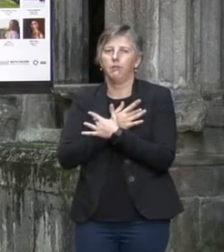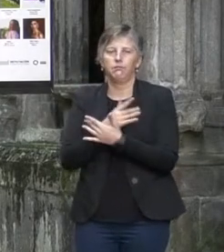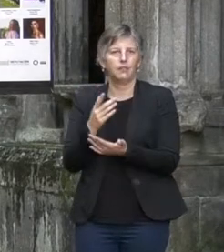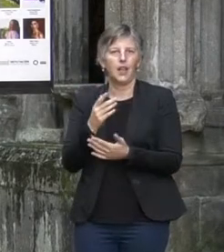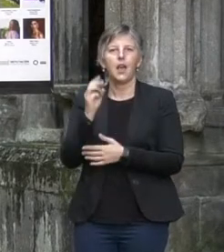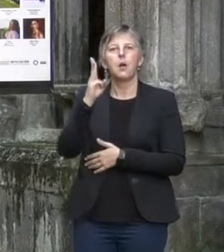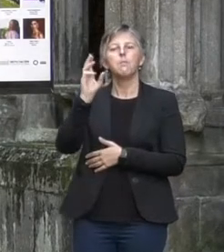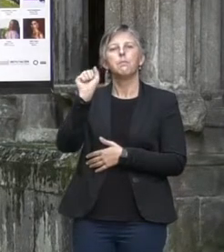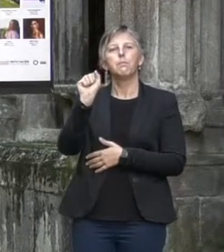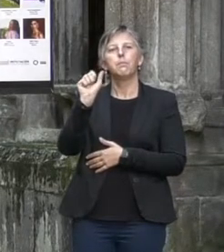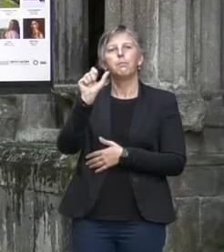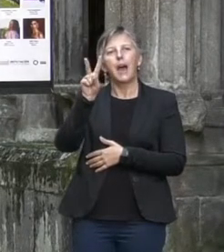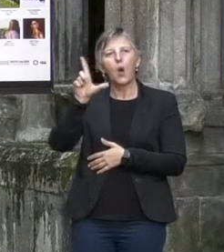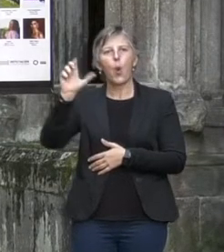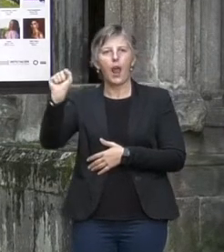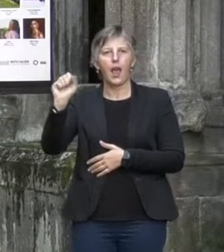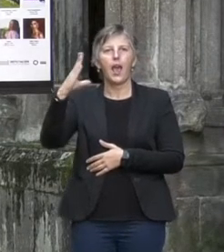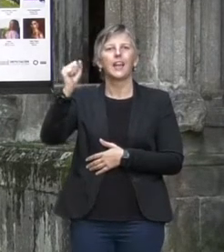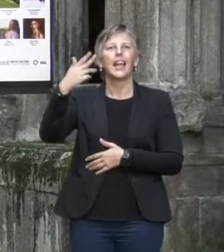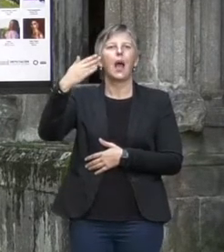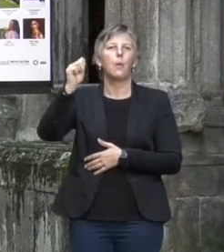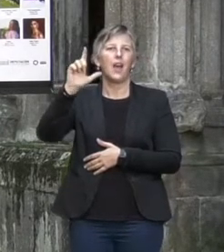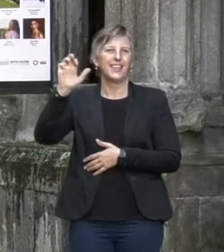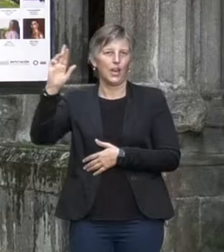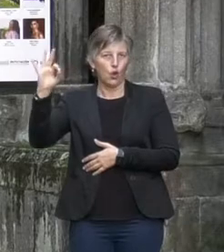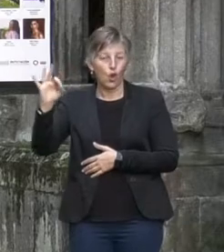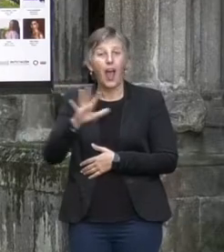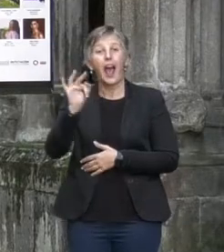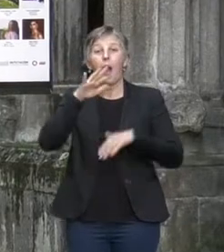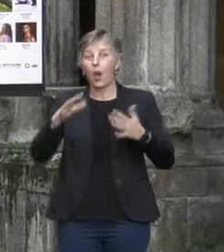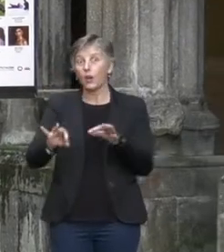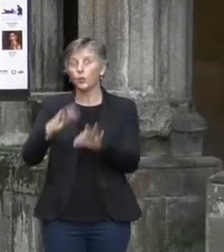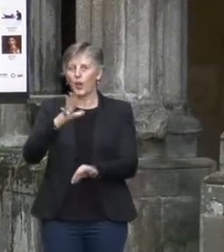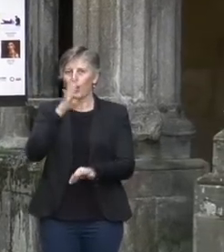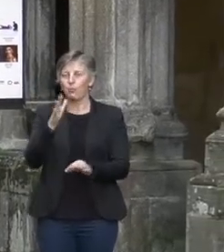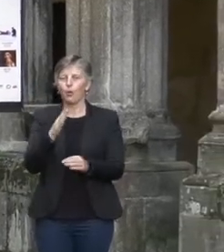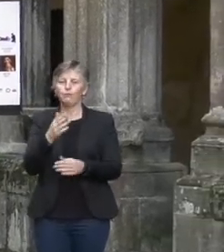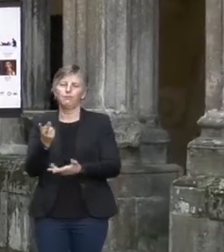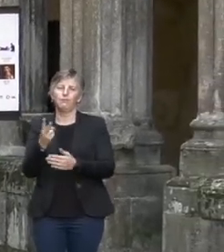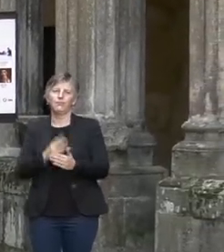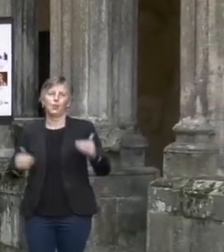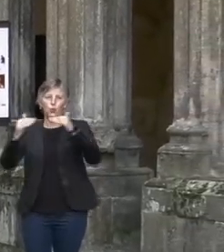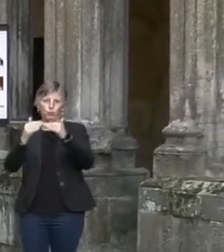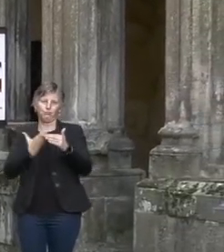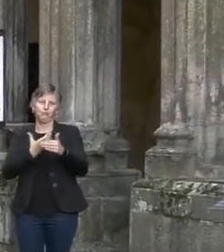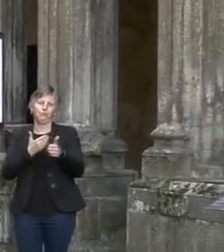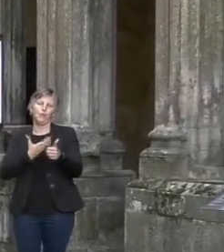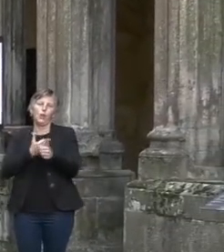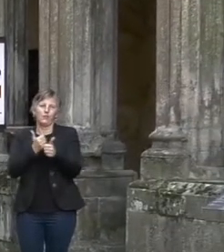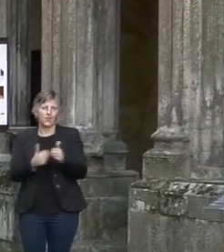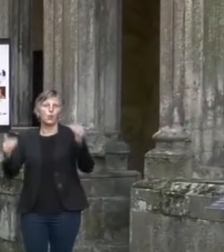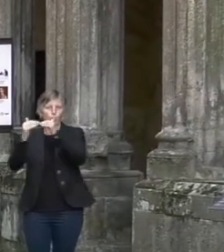Paula Cabaleiro, que ademais agora temos a sorte de que a nosa directora de Cultura. Grazas. Grazas polo